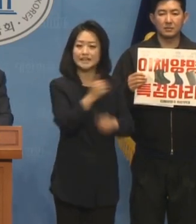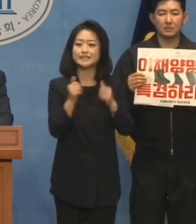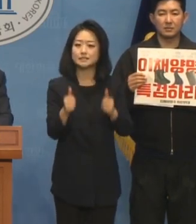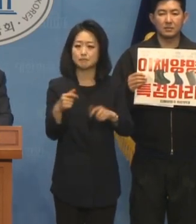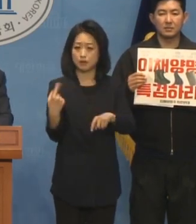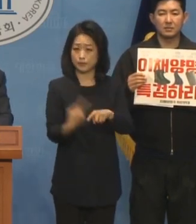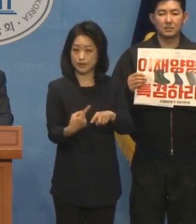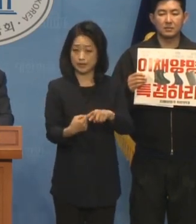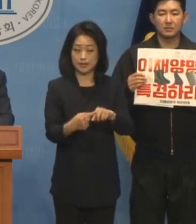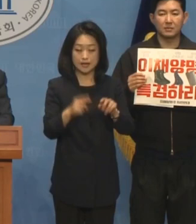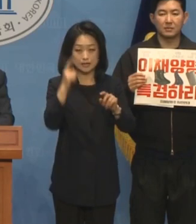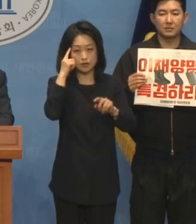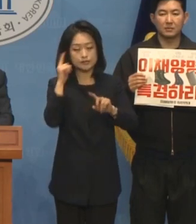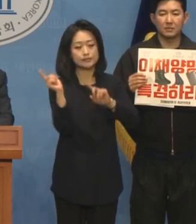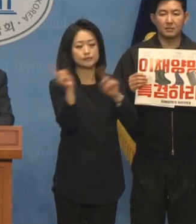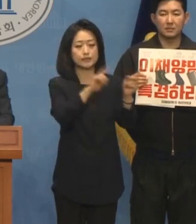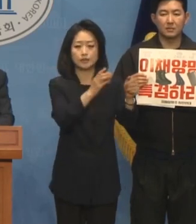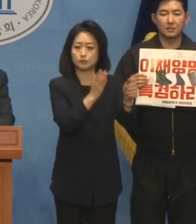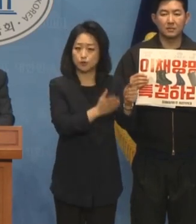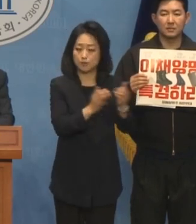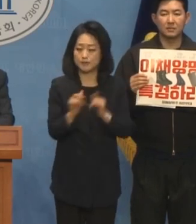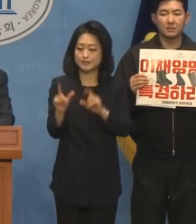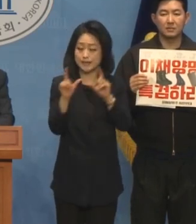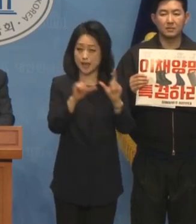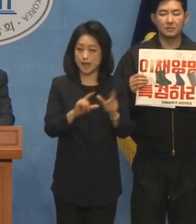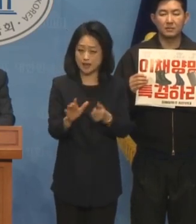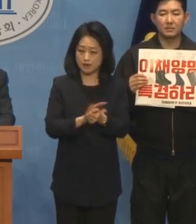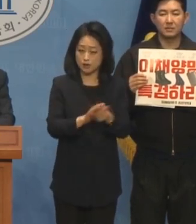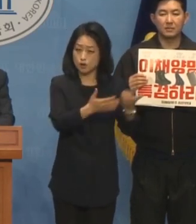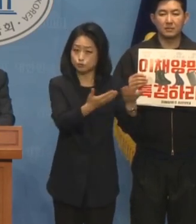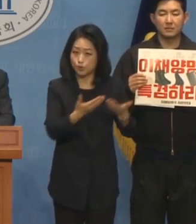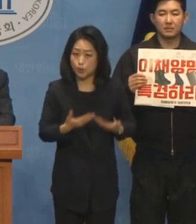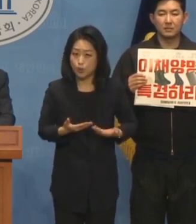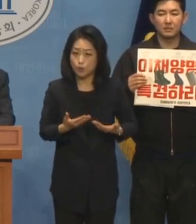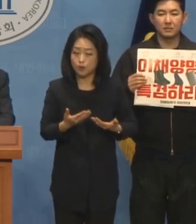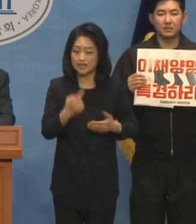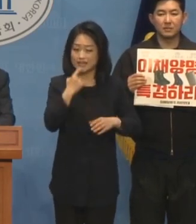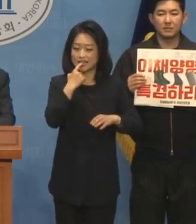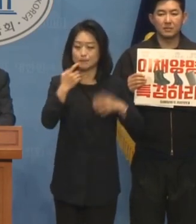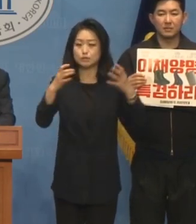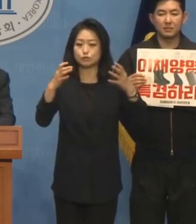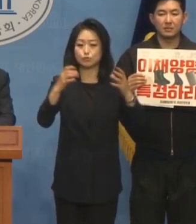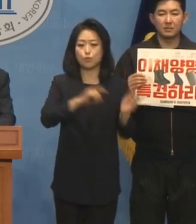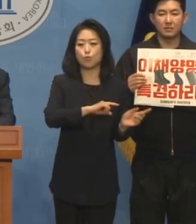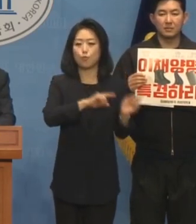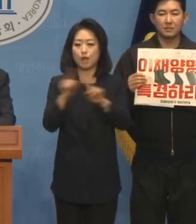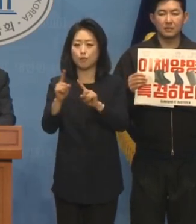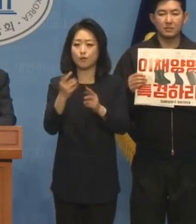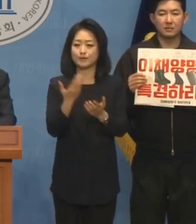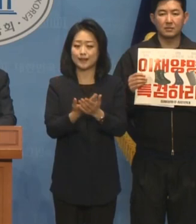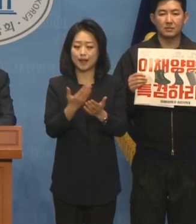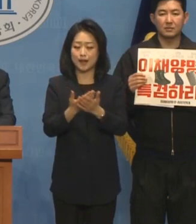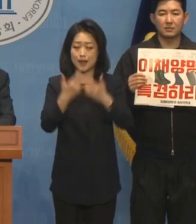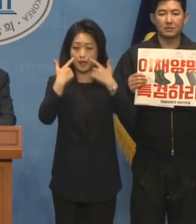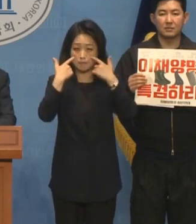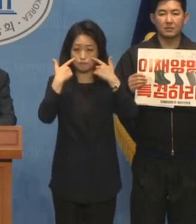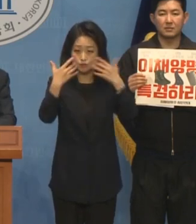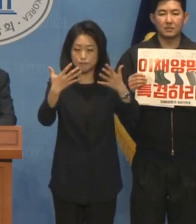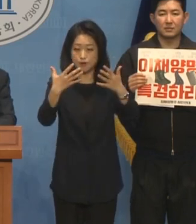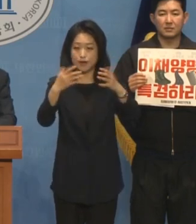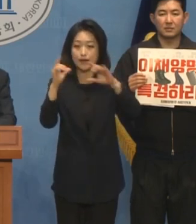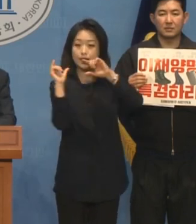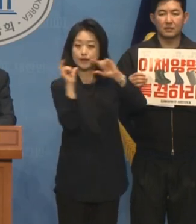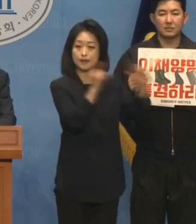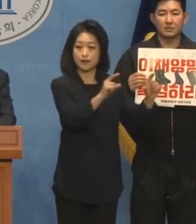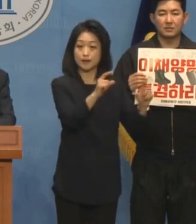이제라도 정신을 차리고 민생을 챙기고 그리고 민주주의를 회복하라는 분명한 메시지입니다